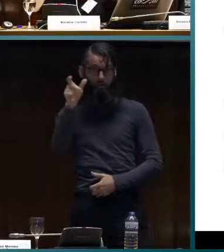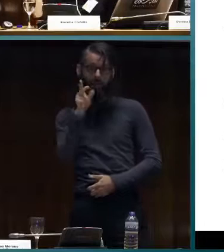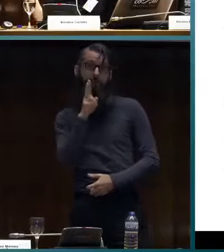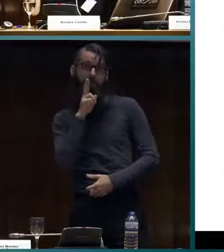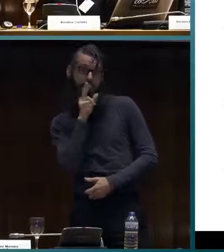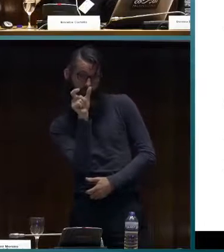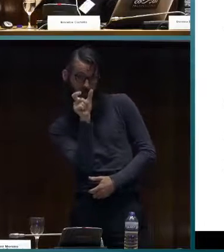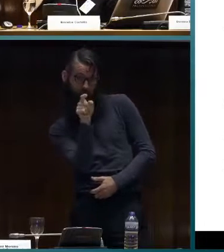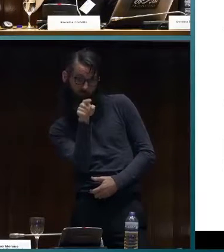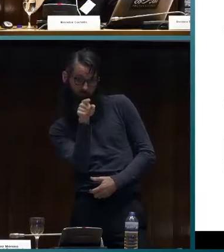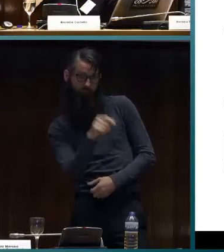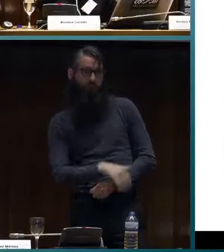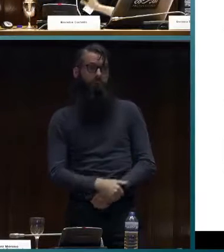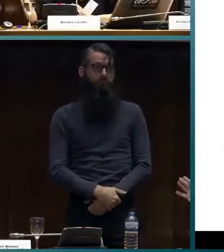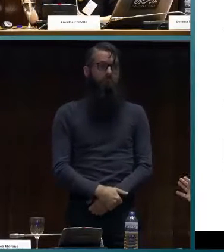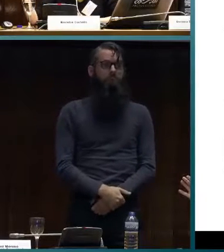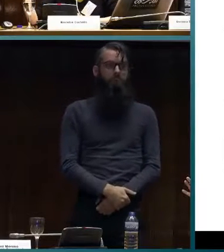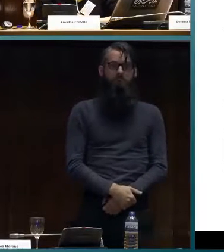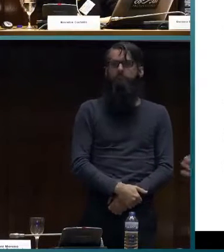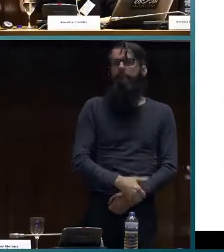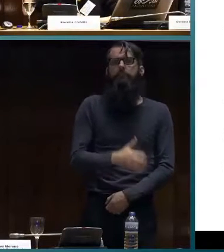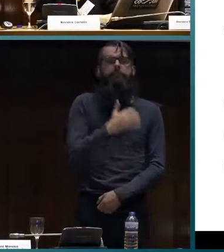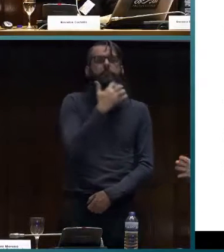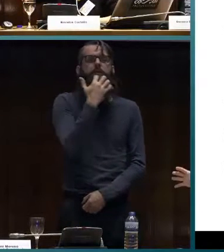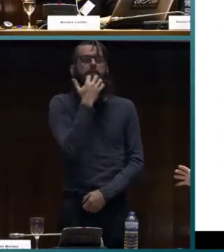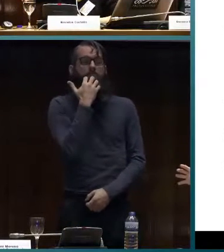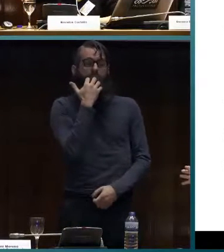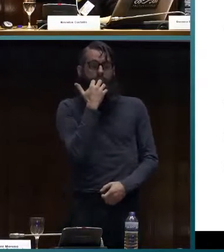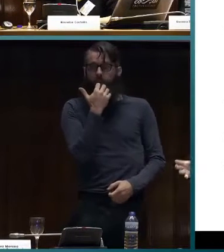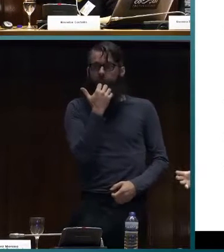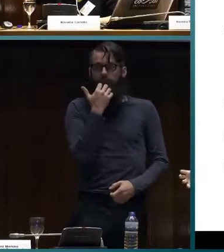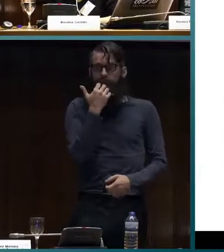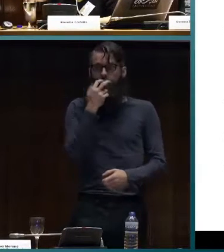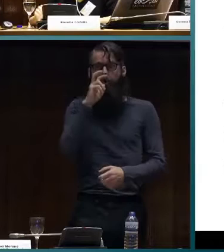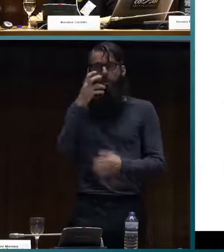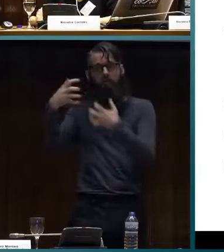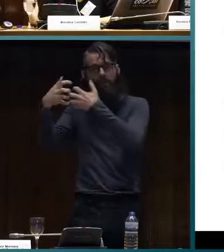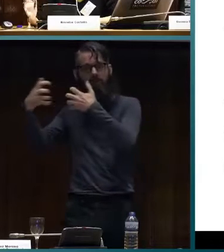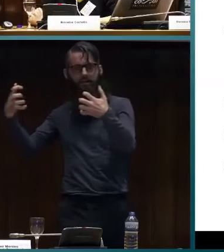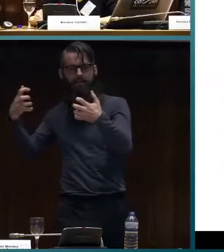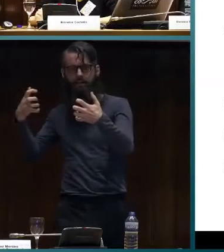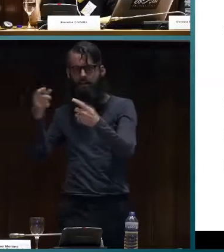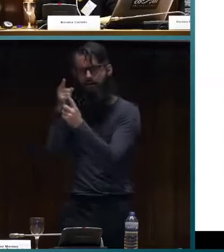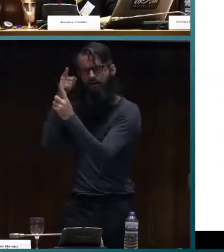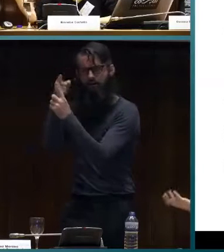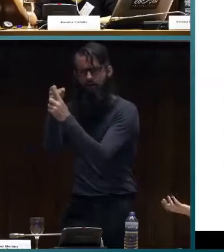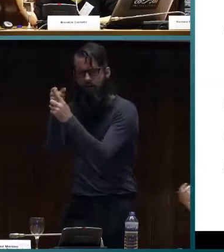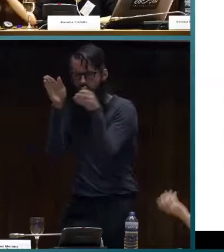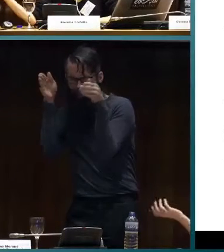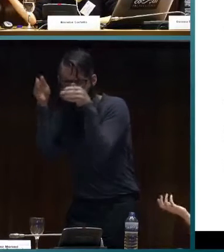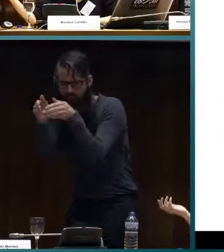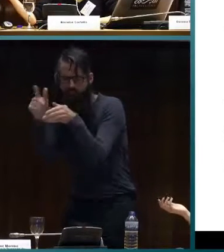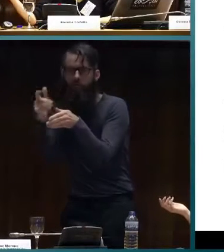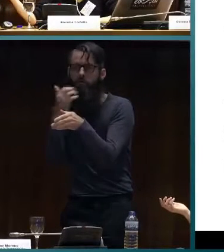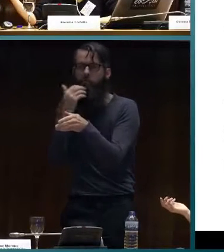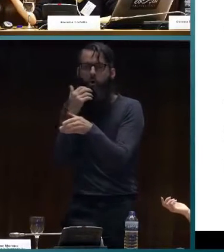Para encontrar un par mínimo, ¿sí?, una oración con referencia específica y personal sería «mi primo Juan me ha